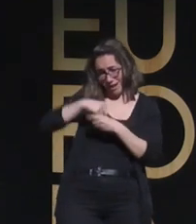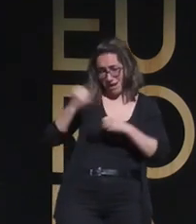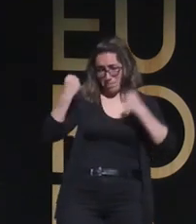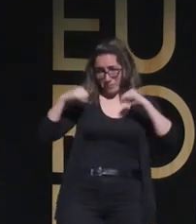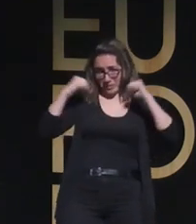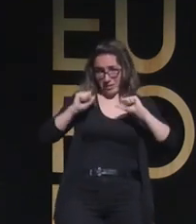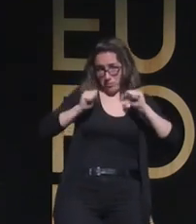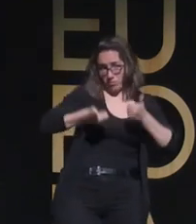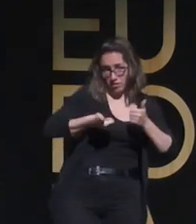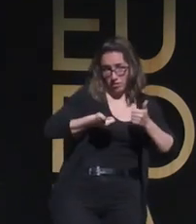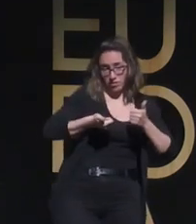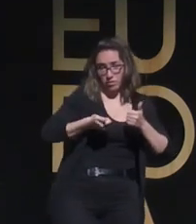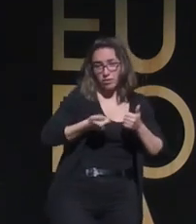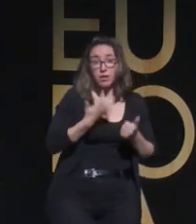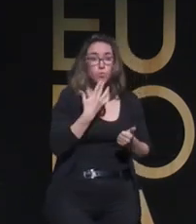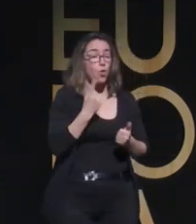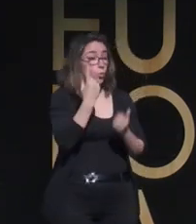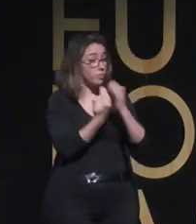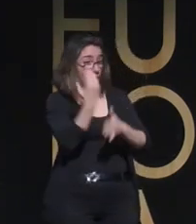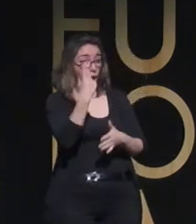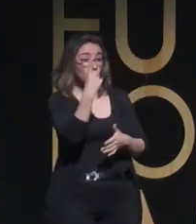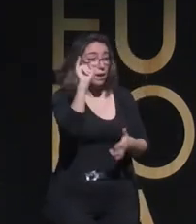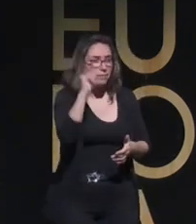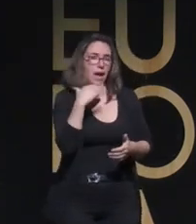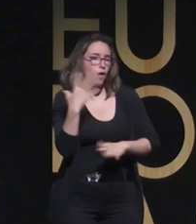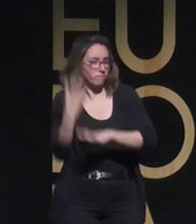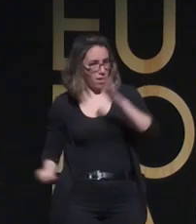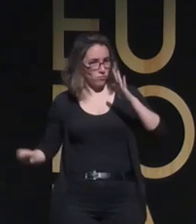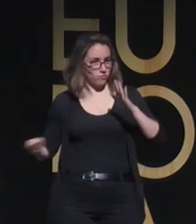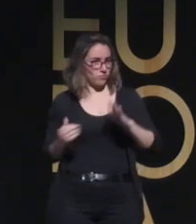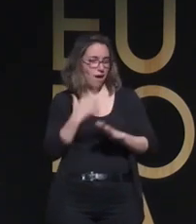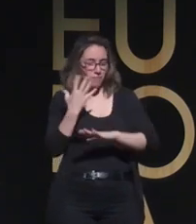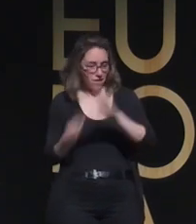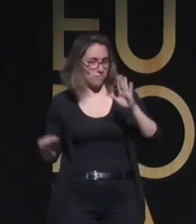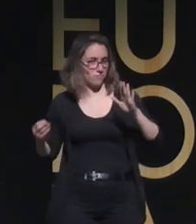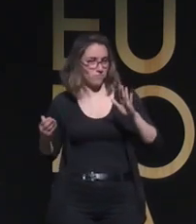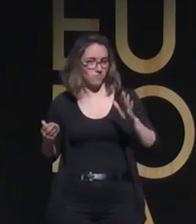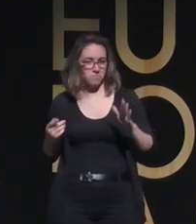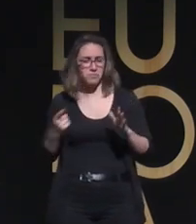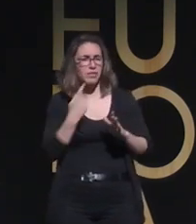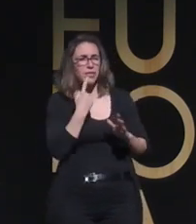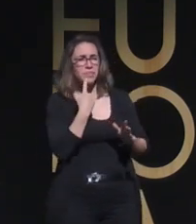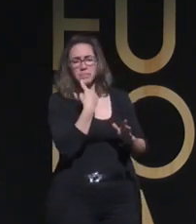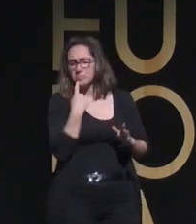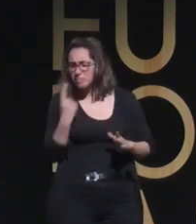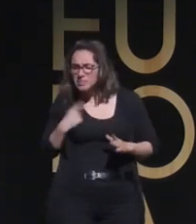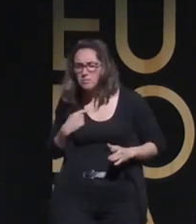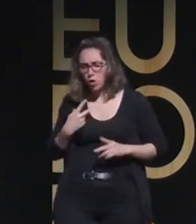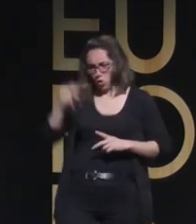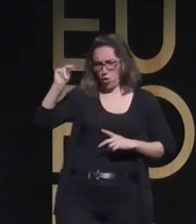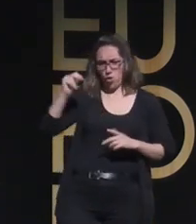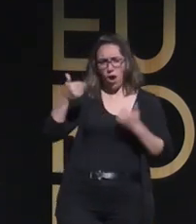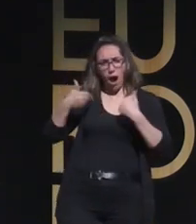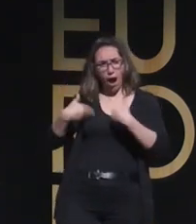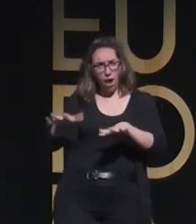diría... Una vez al día, al azar, fállame. Una vez al día. Dime que no, así al azar, aunque no te apetezca,